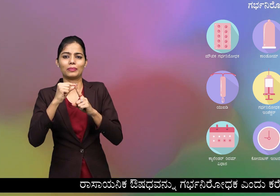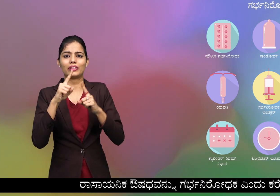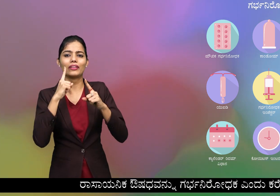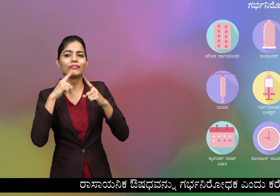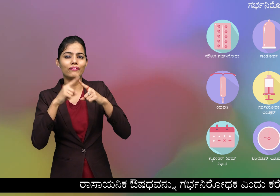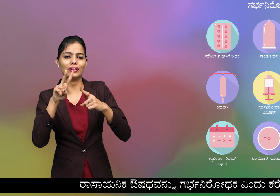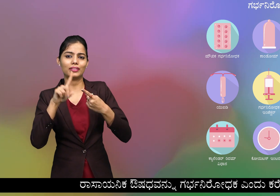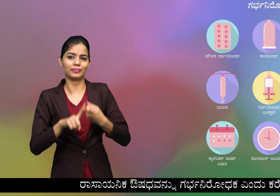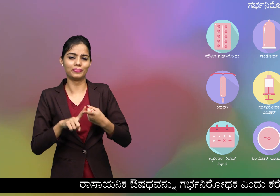ಕರೆಯಲಾಗುತ್ತೆ.